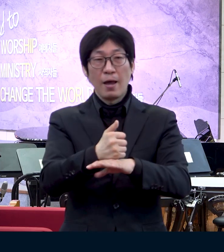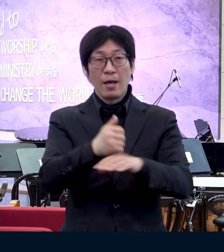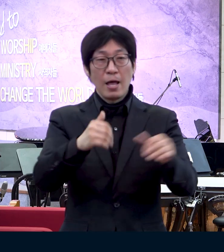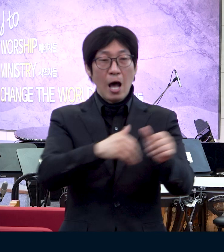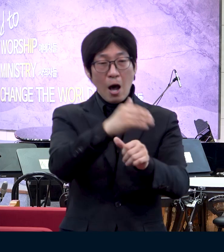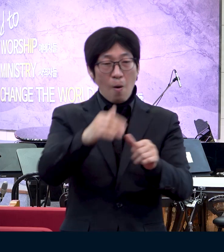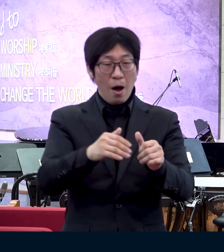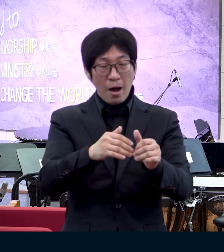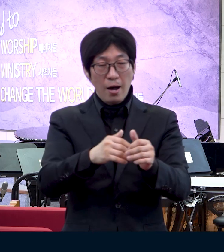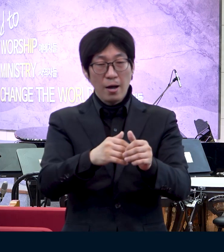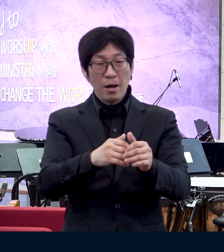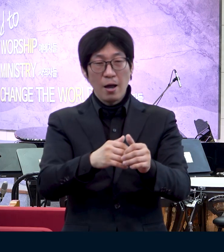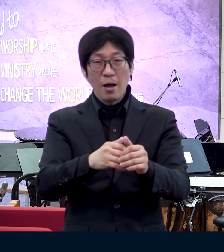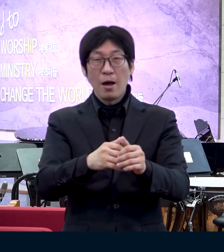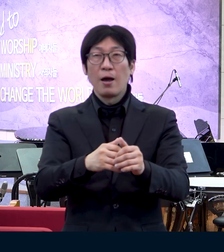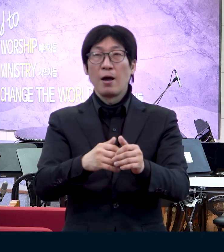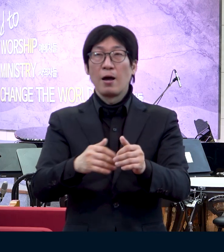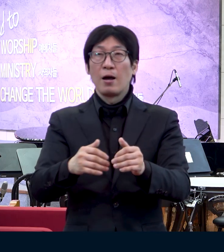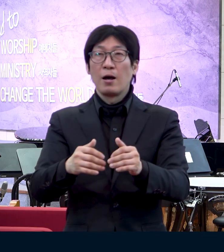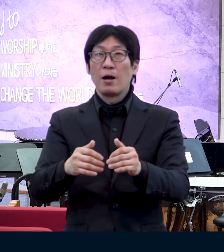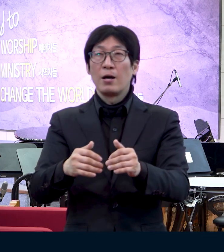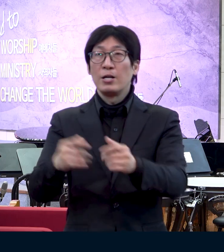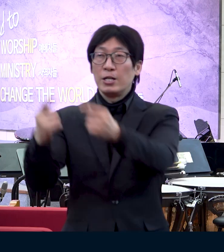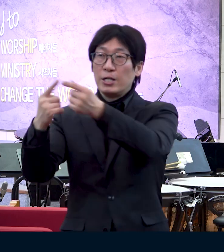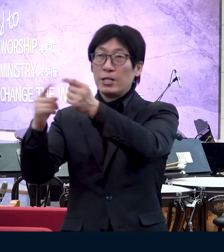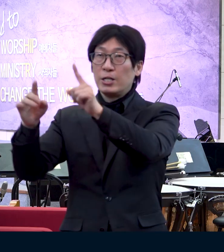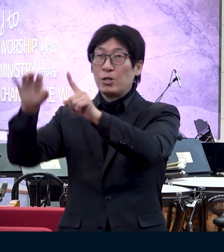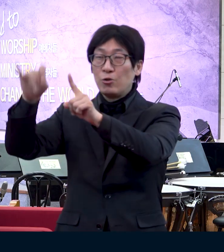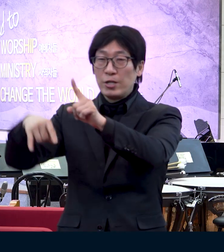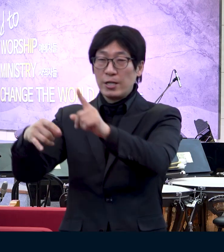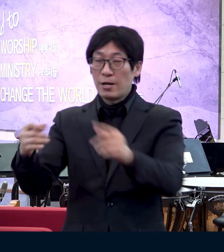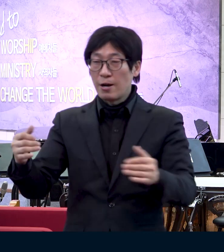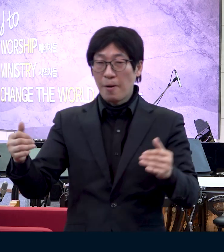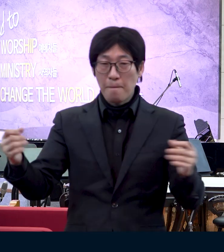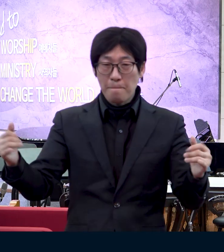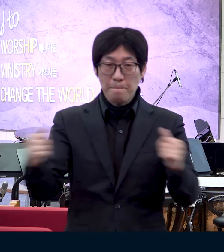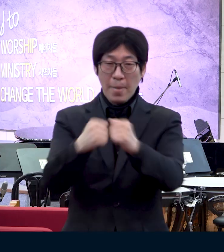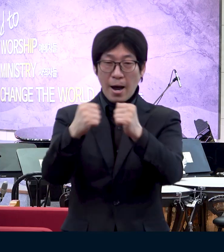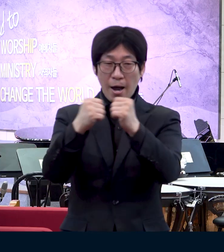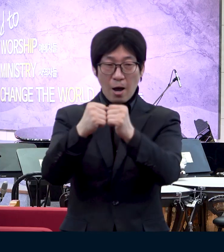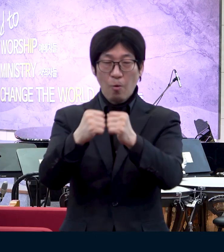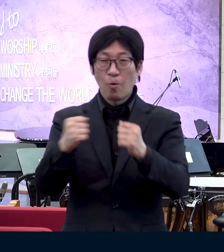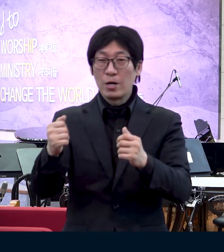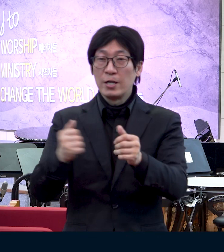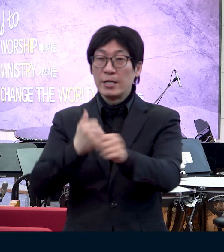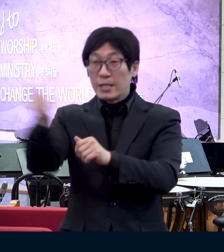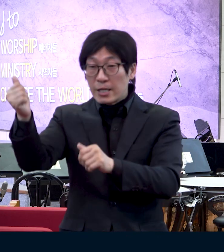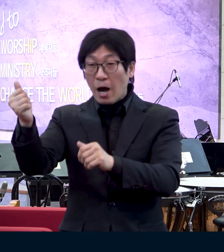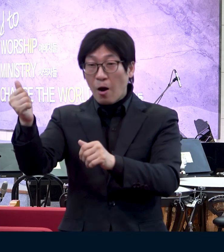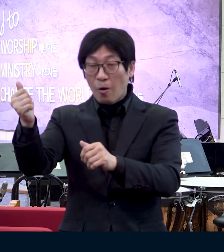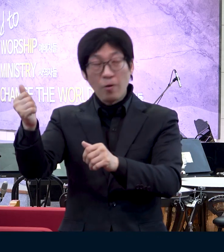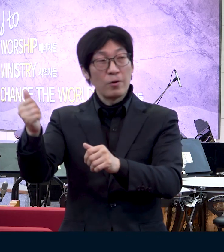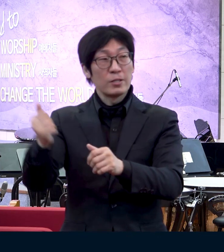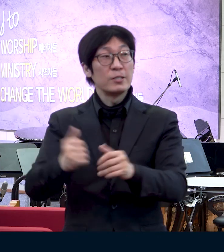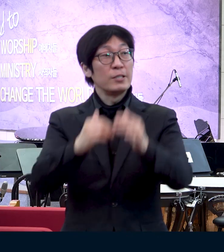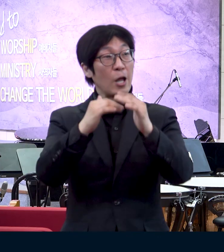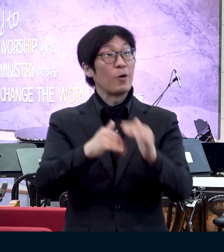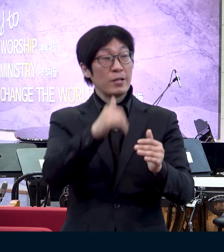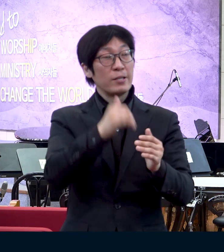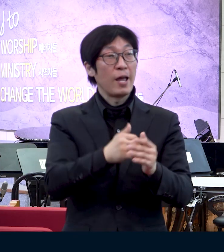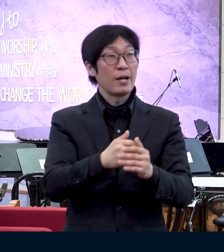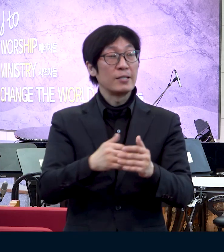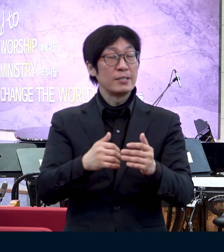그냥 참편을 꺾고 대결에서 이기는 그 장면이 가장 은혜롭고 감동적이라고 생각할 수